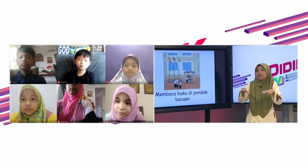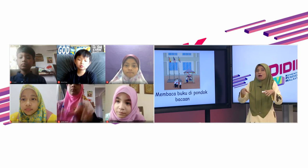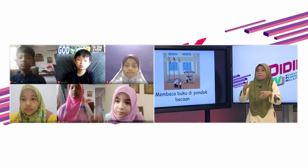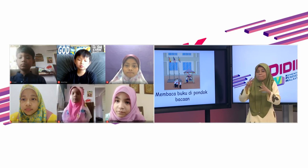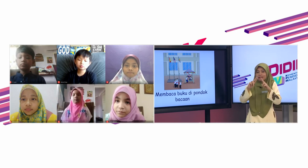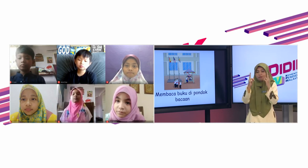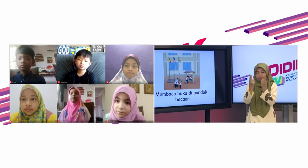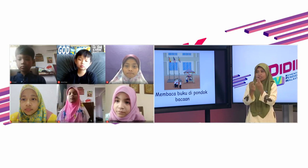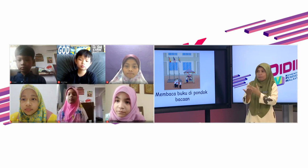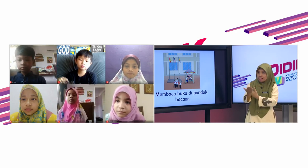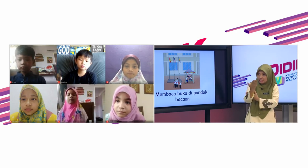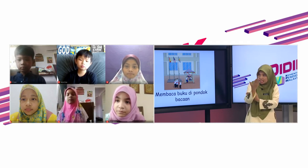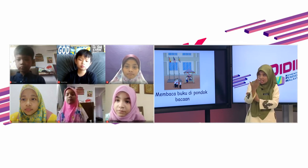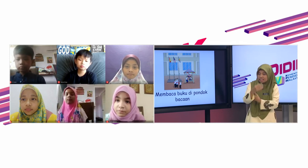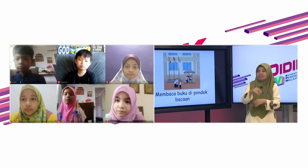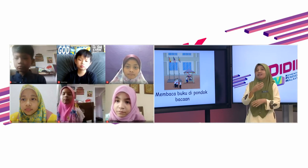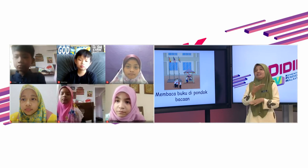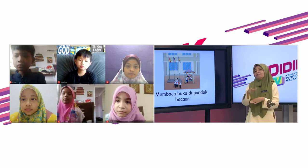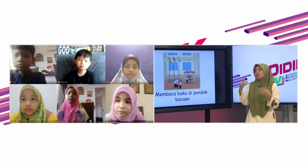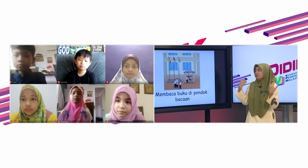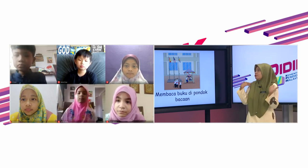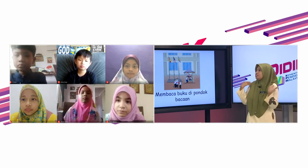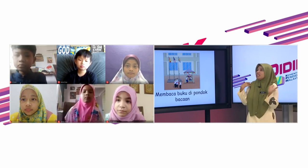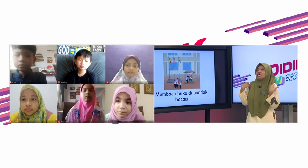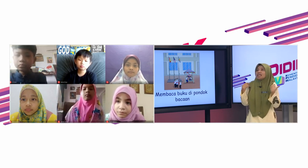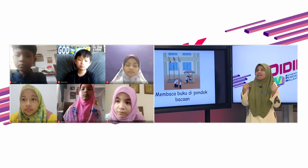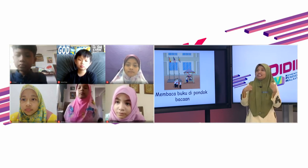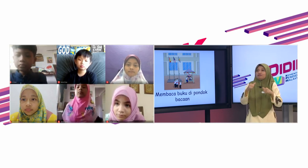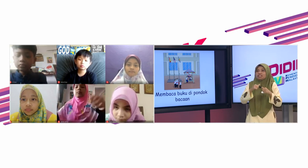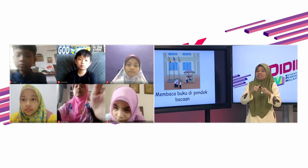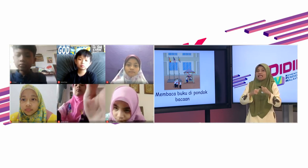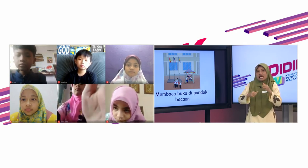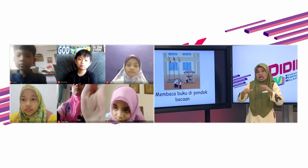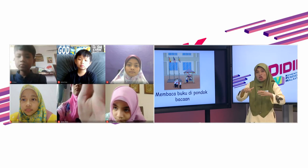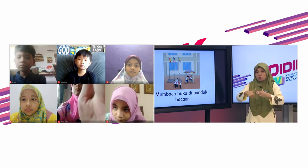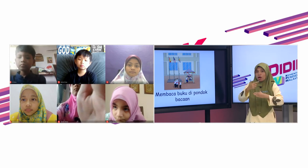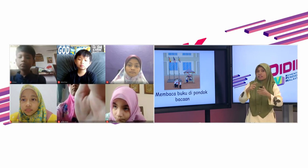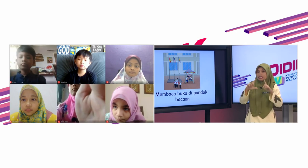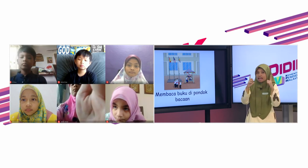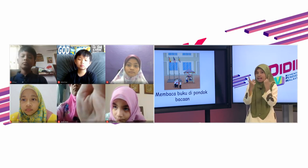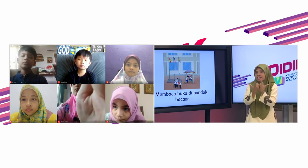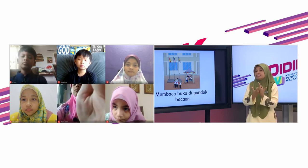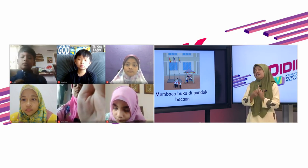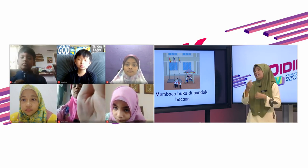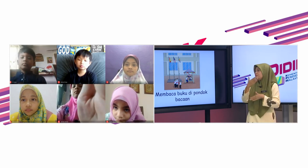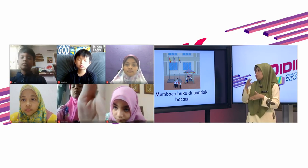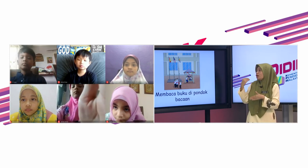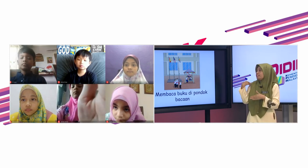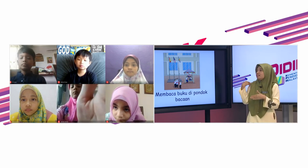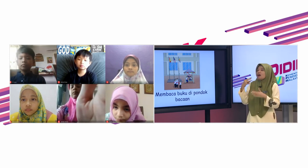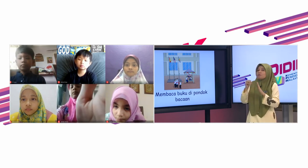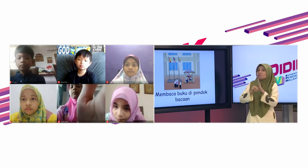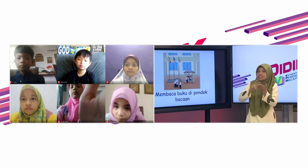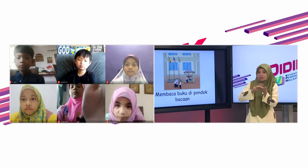tadi? Perhimpunan pagi. Lepas tu ada apa tadi? Aktiviti luar kelas. Okay. Lepas tu